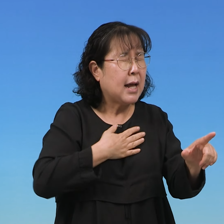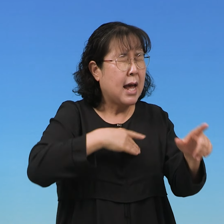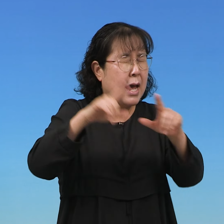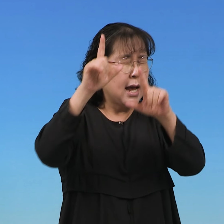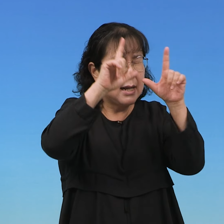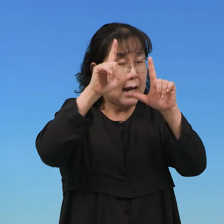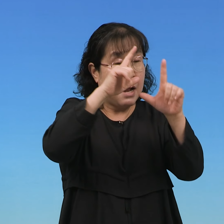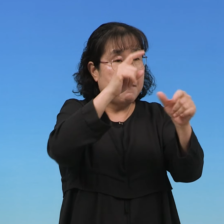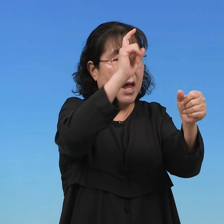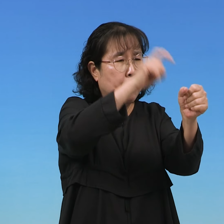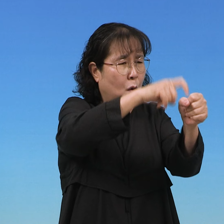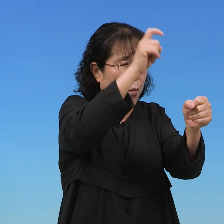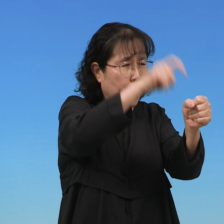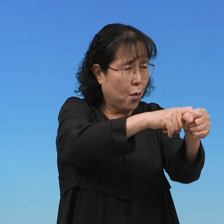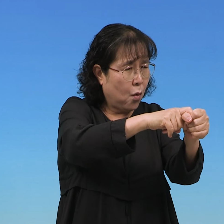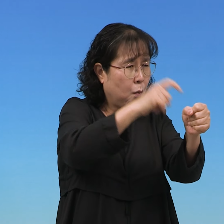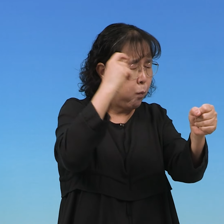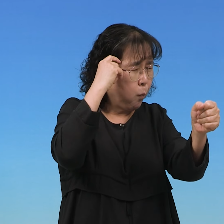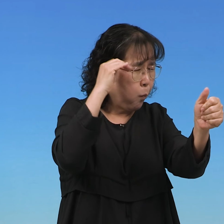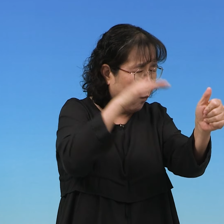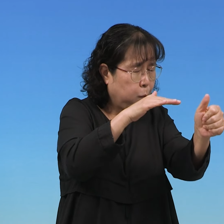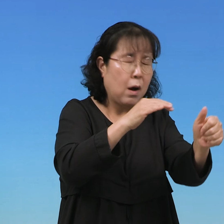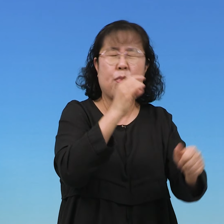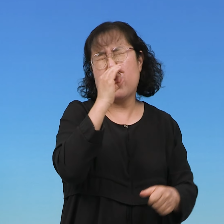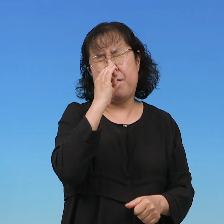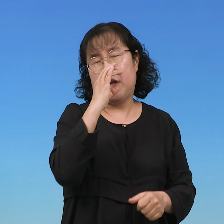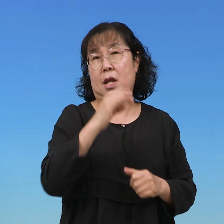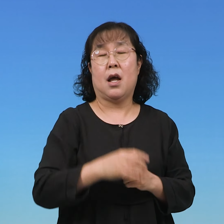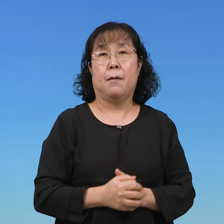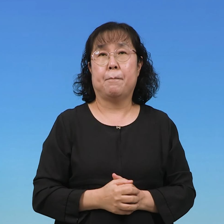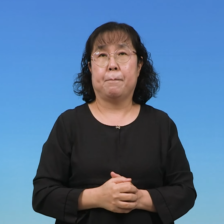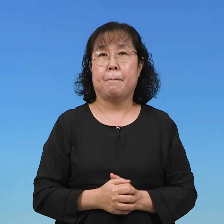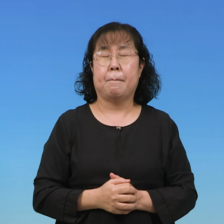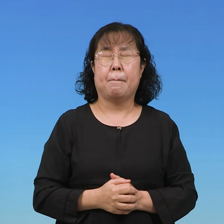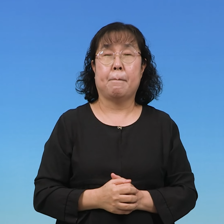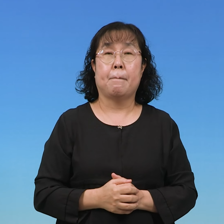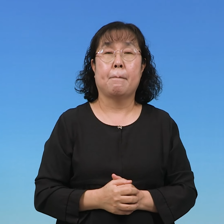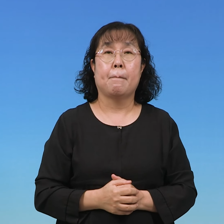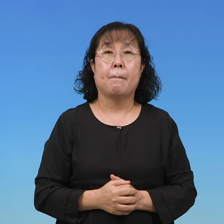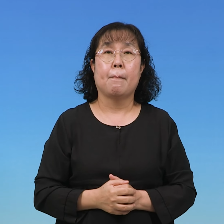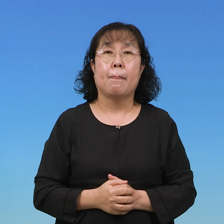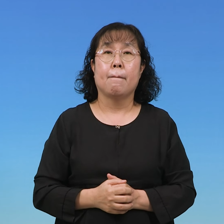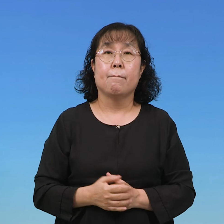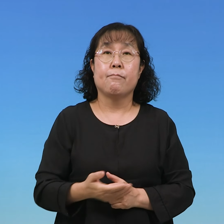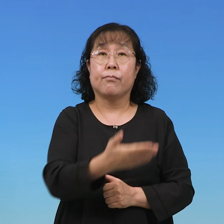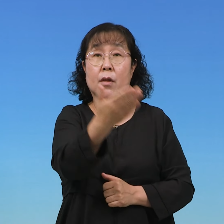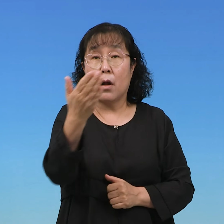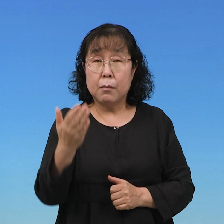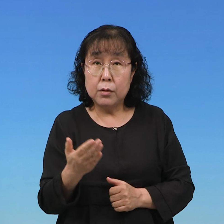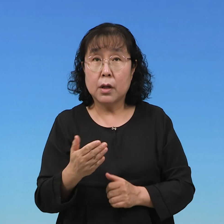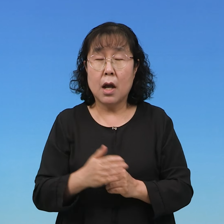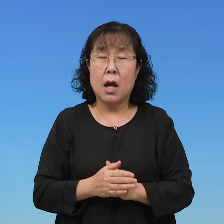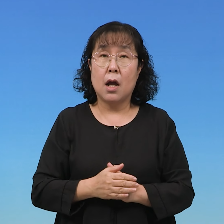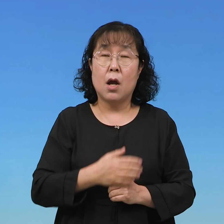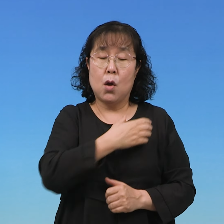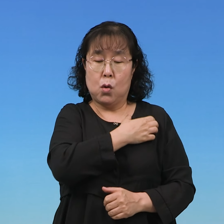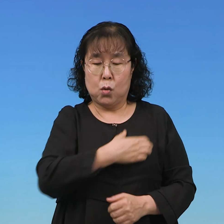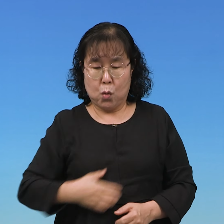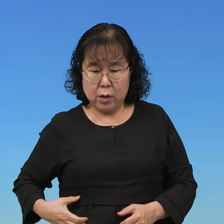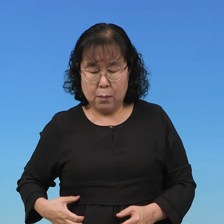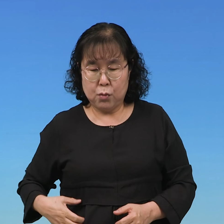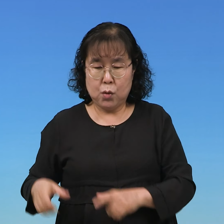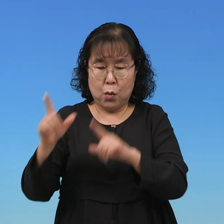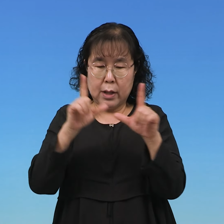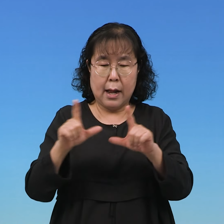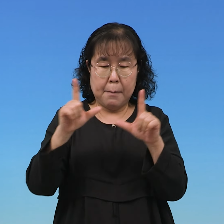목표다, 이것만을 추구해서는 안 된다는 이 이야기를 정말 우리 귀담아 들어야 됩니다. 혹시 여러분 그 동사무소